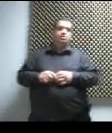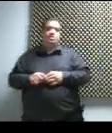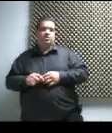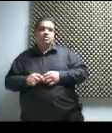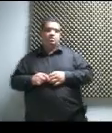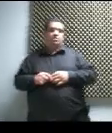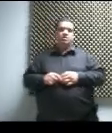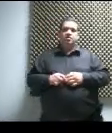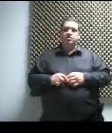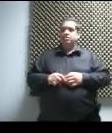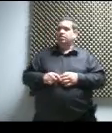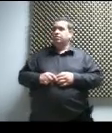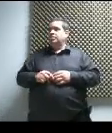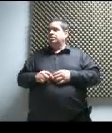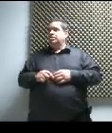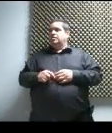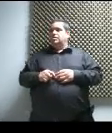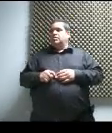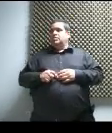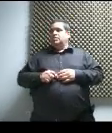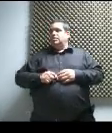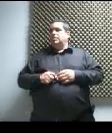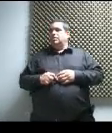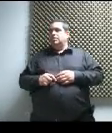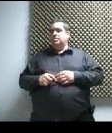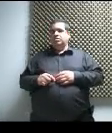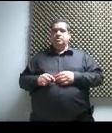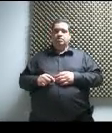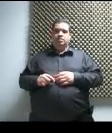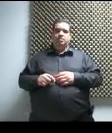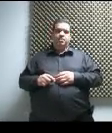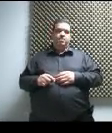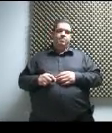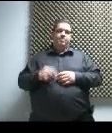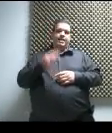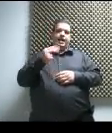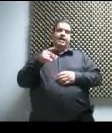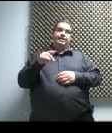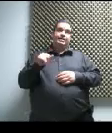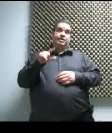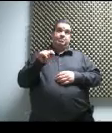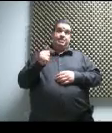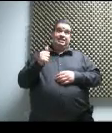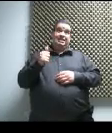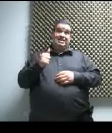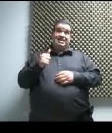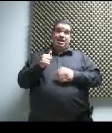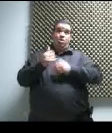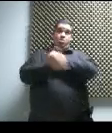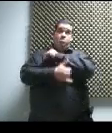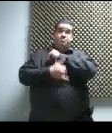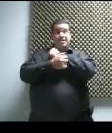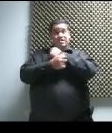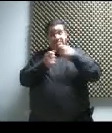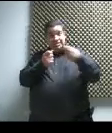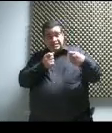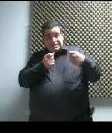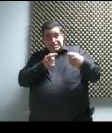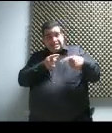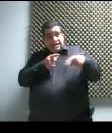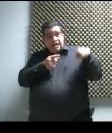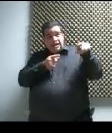con el evento de Haití en el 2010, pues nos tocó bien de cerca. Es un país bien vecino y le pasó eso.